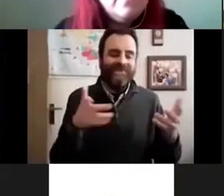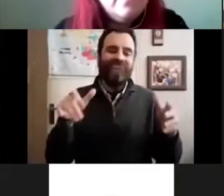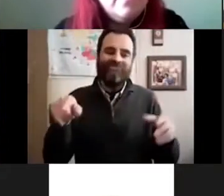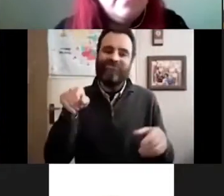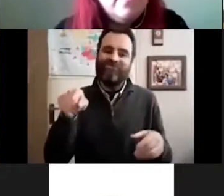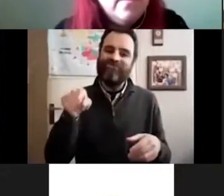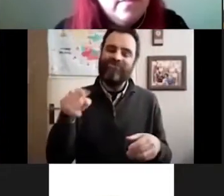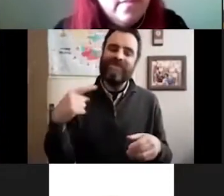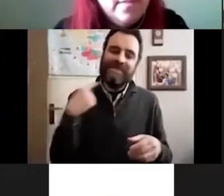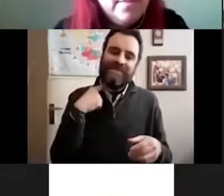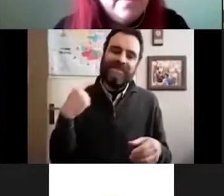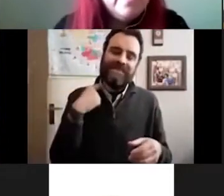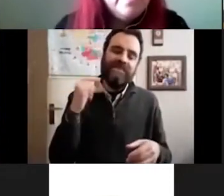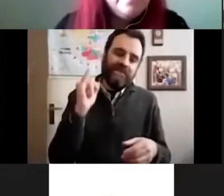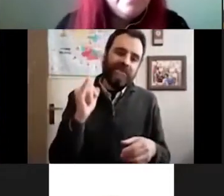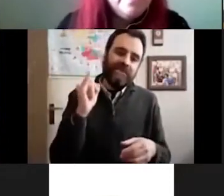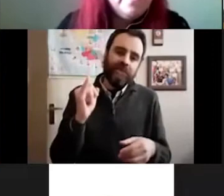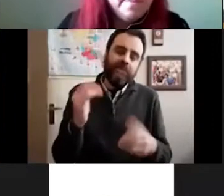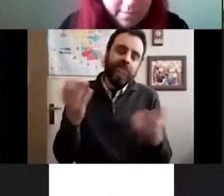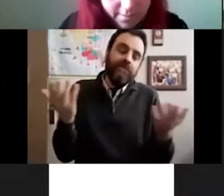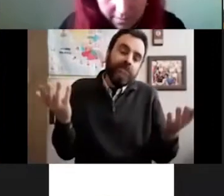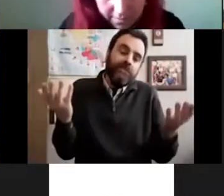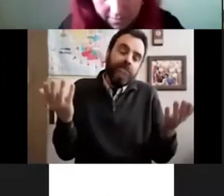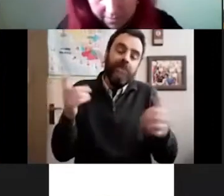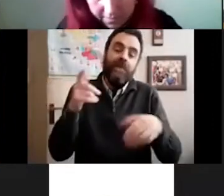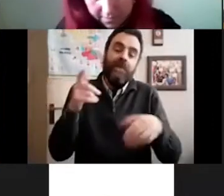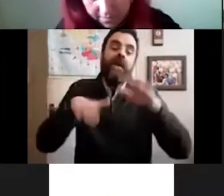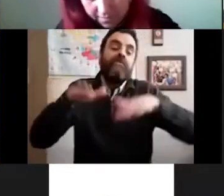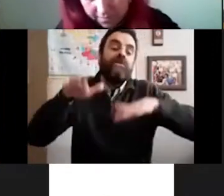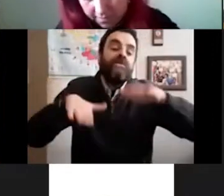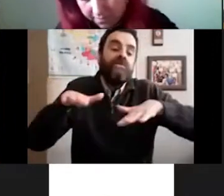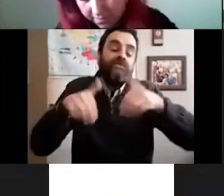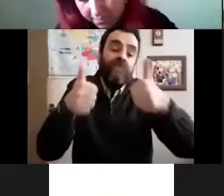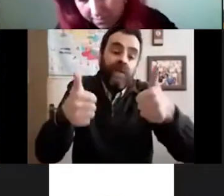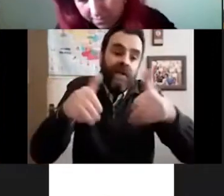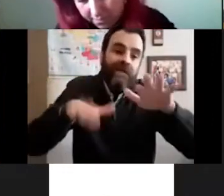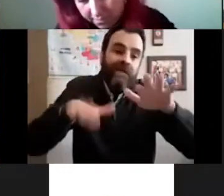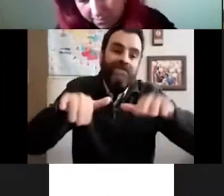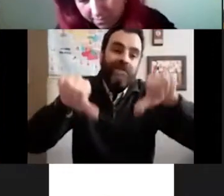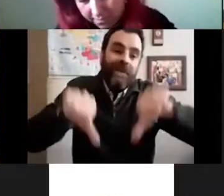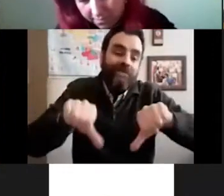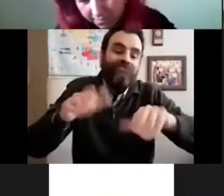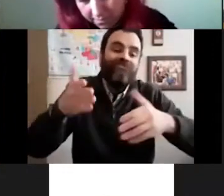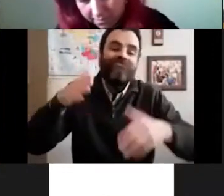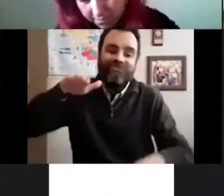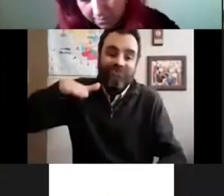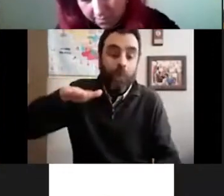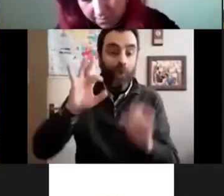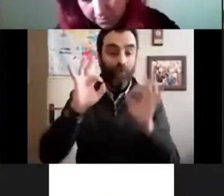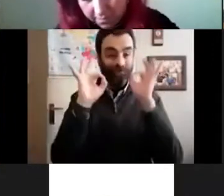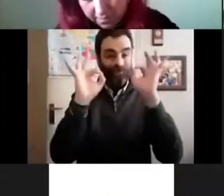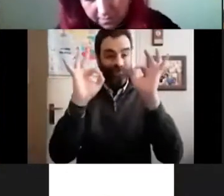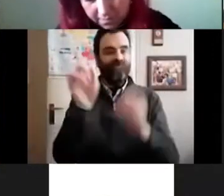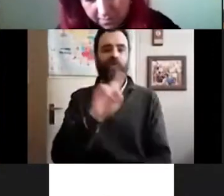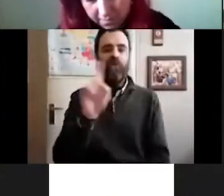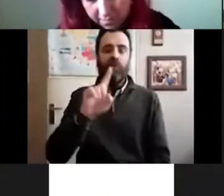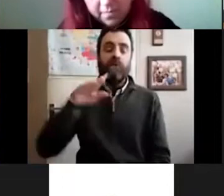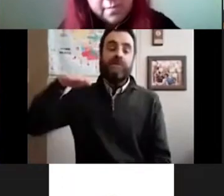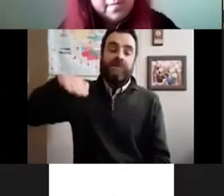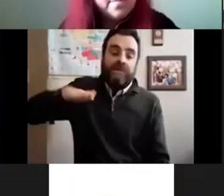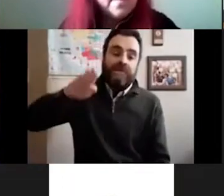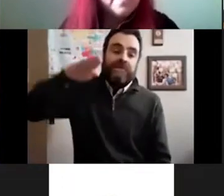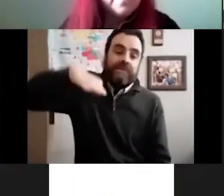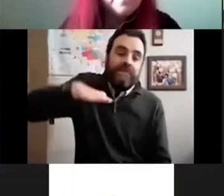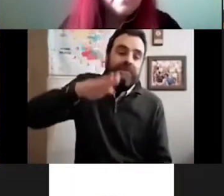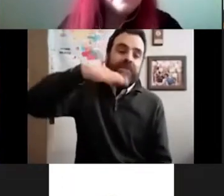leer todo lo demás, pero tienen que hacer este intercambio con el intérprete. Y si hay muchas de estas situaciones que afectan y que interfiere con la señal,